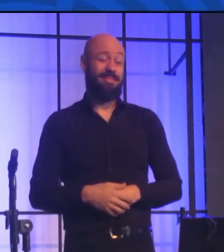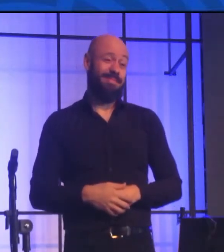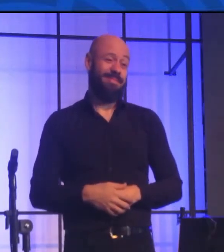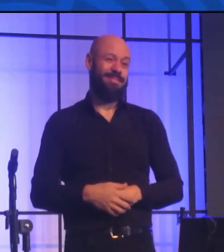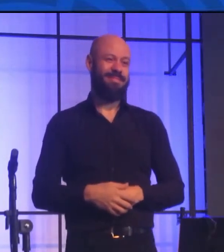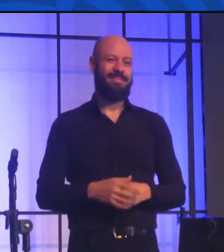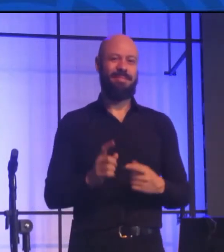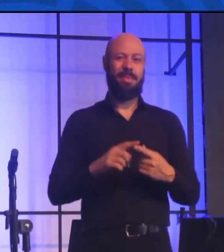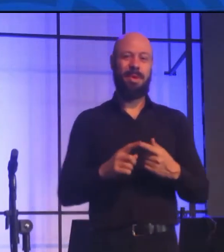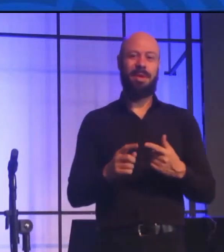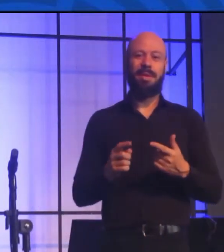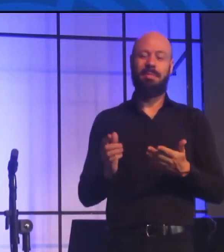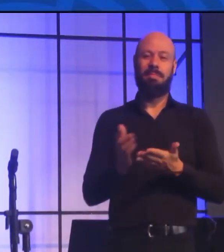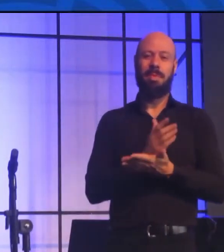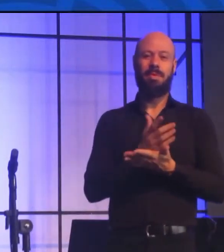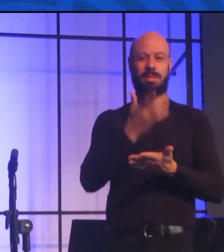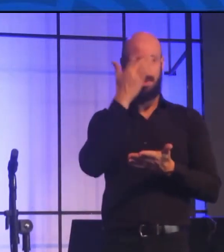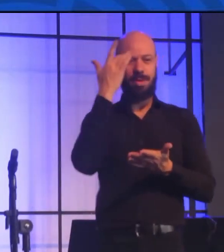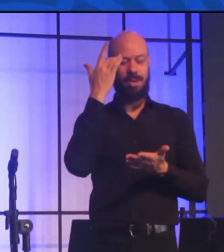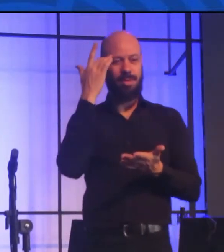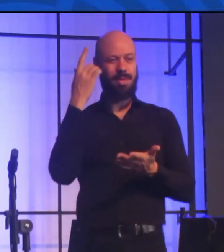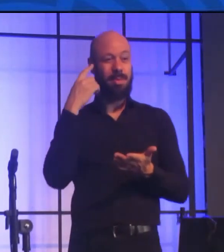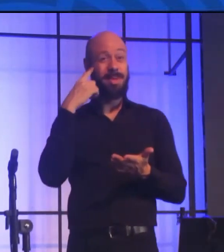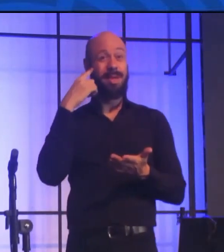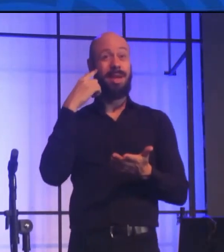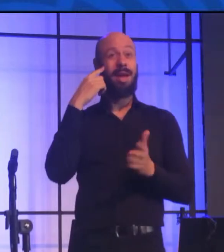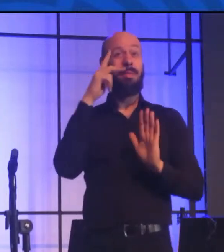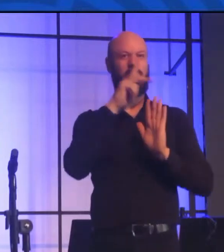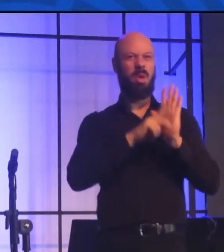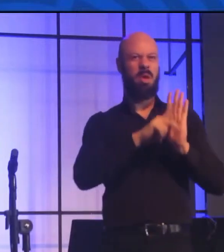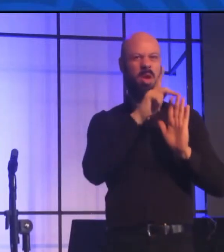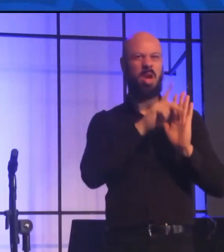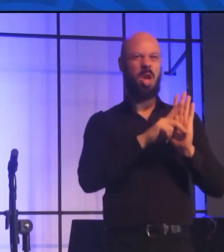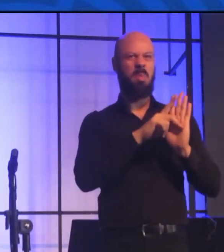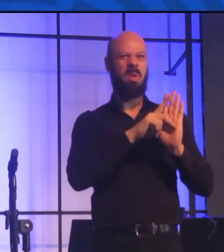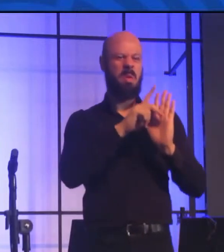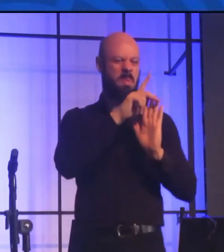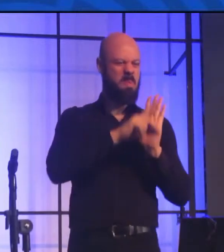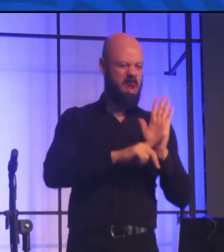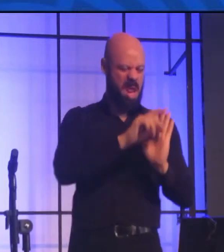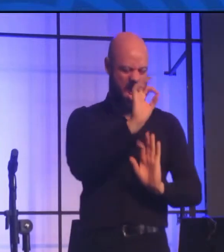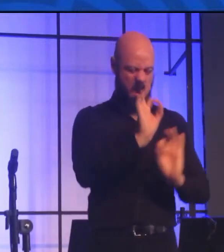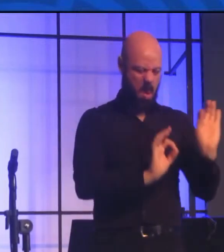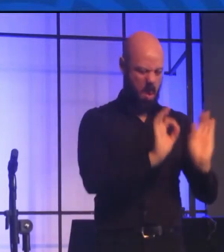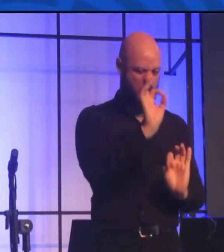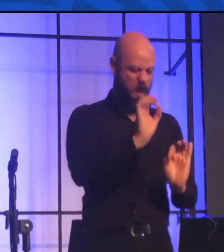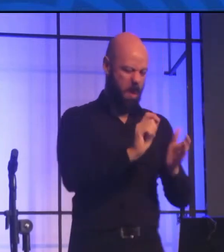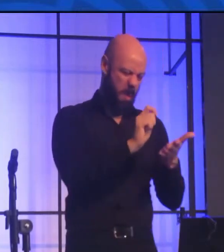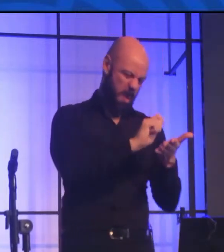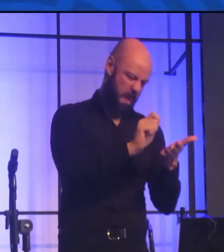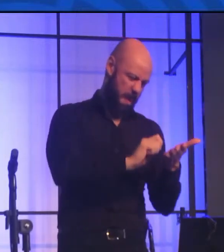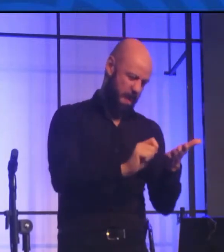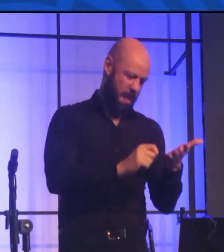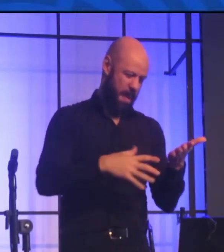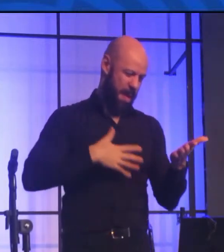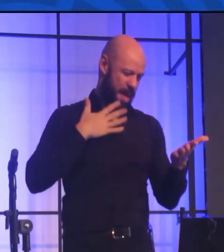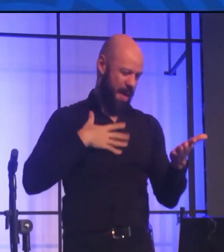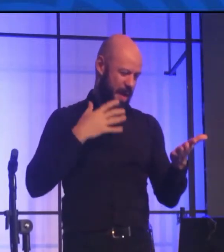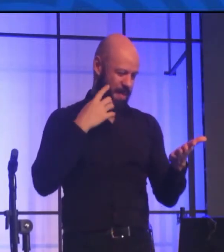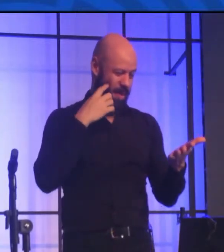As pessoas saem, eu tenho agora um plano. E eu pôr um plano, uma boa motivação. Eu